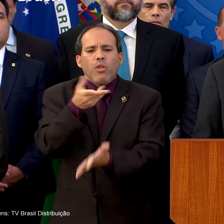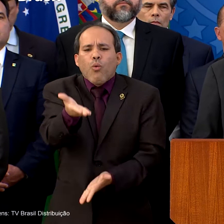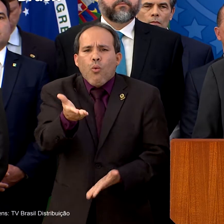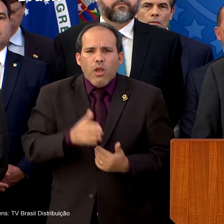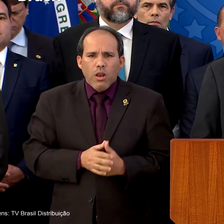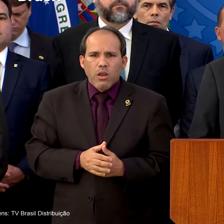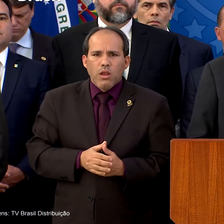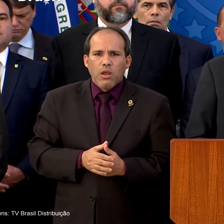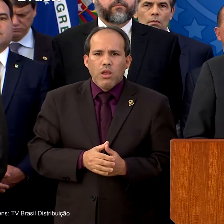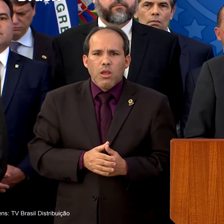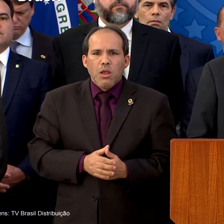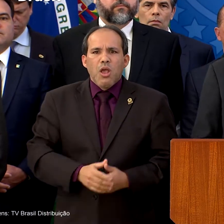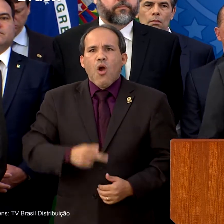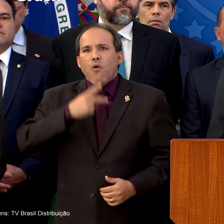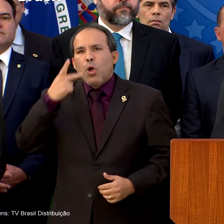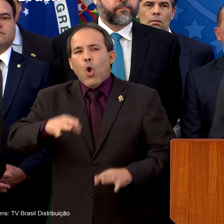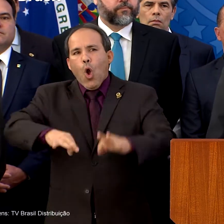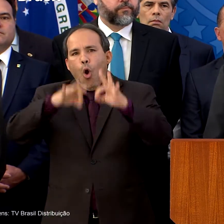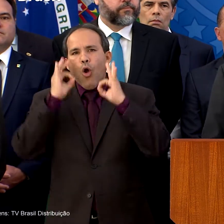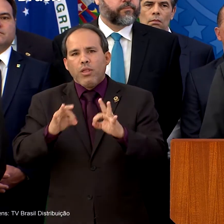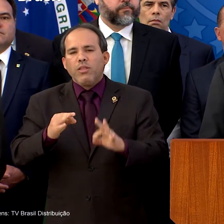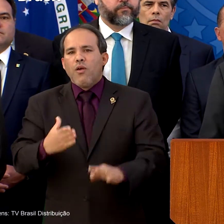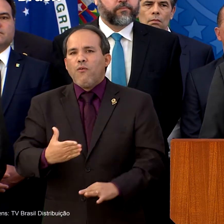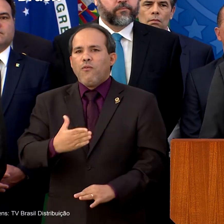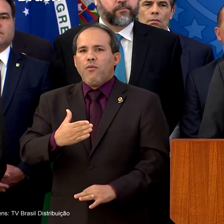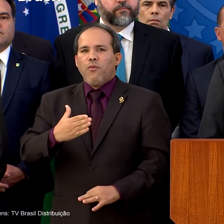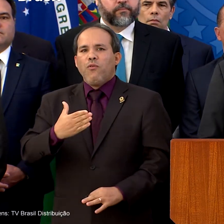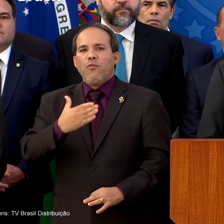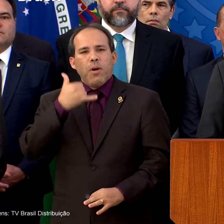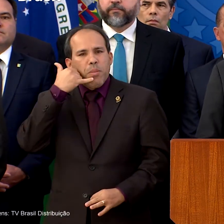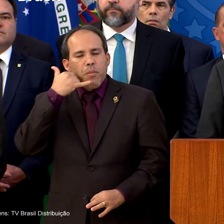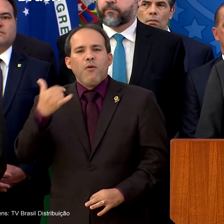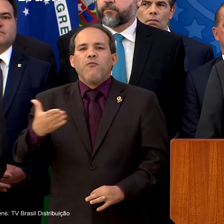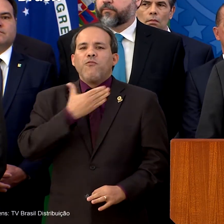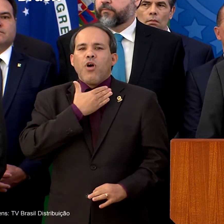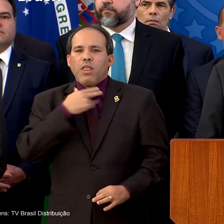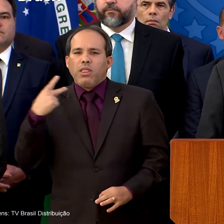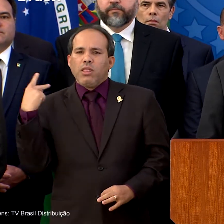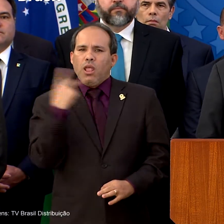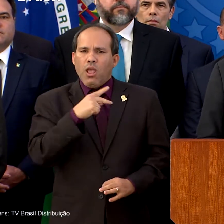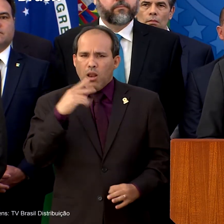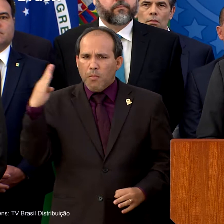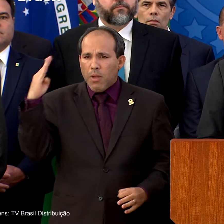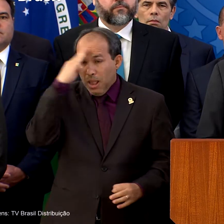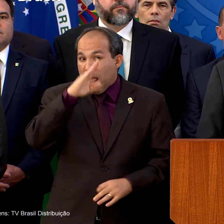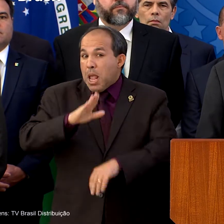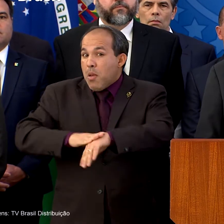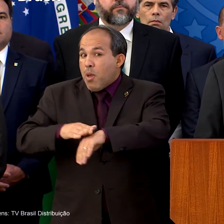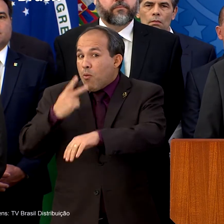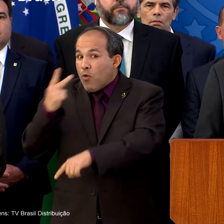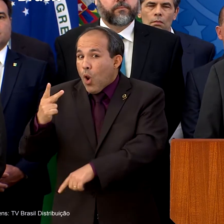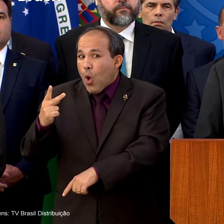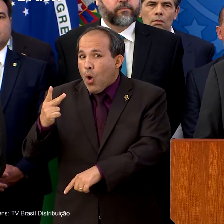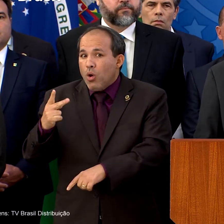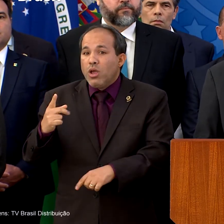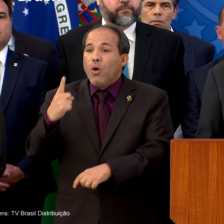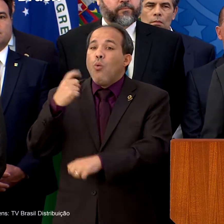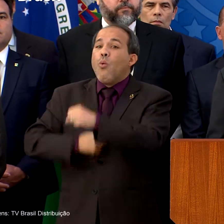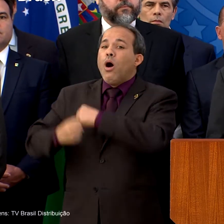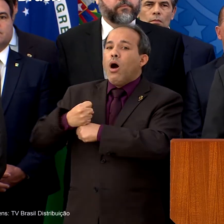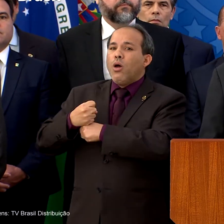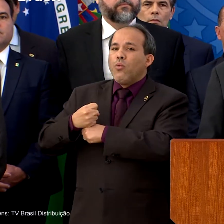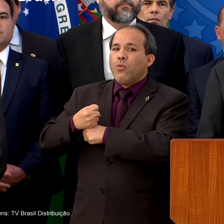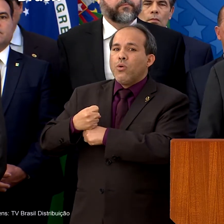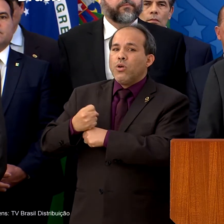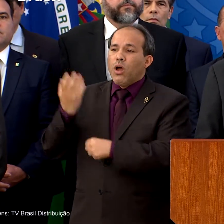que aconteceu para ele falar com tanta propriedade um fato o que segundo ele existiu há praticamente